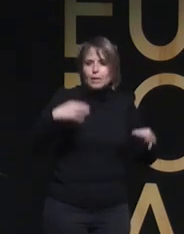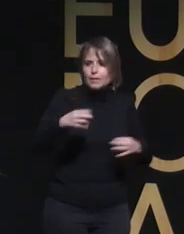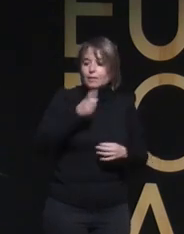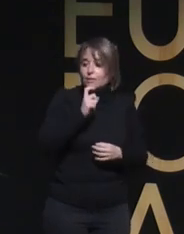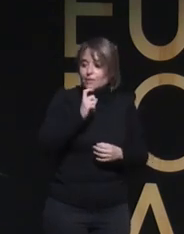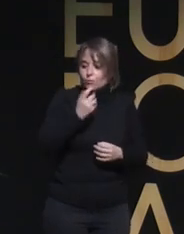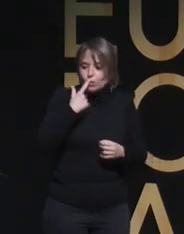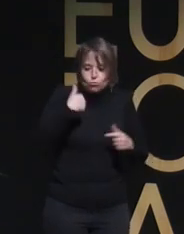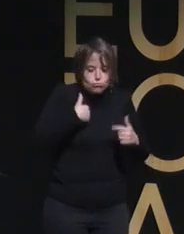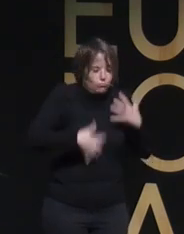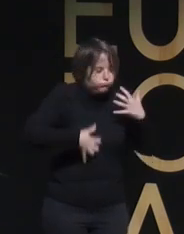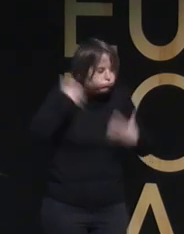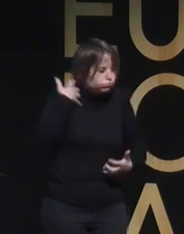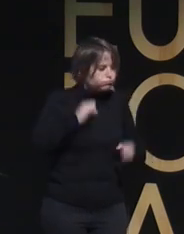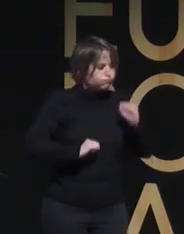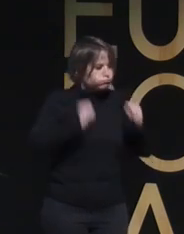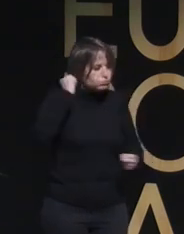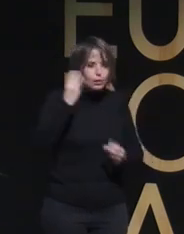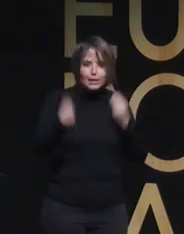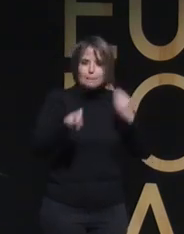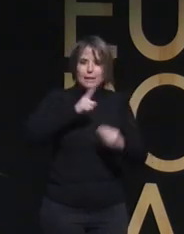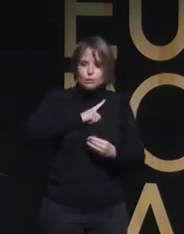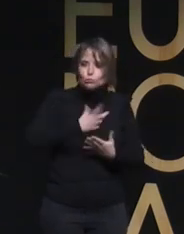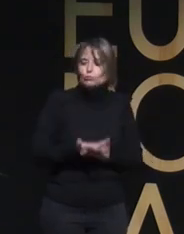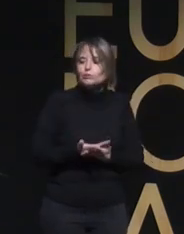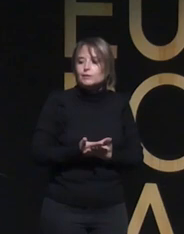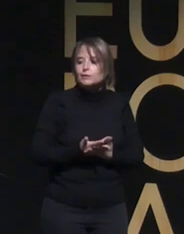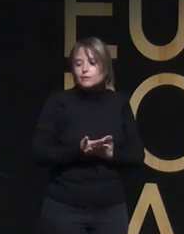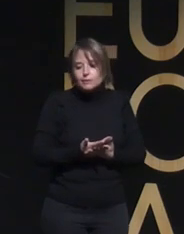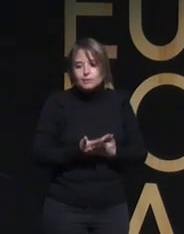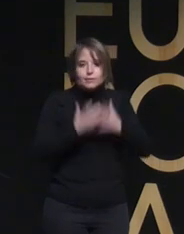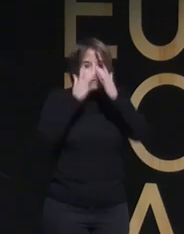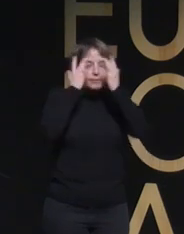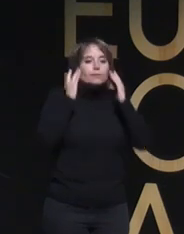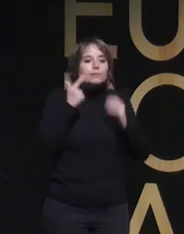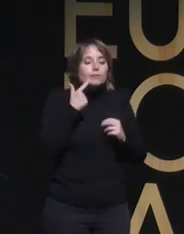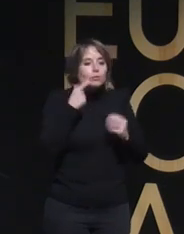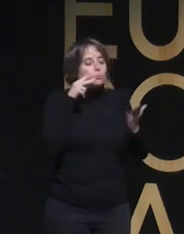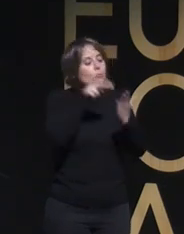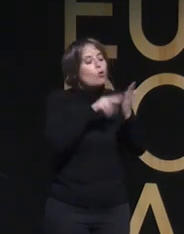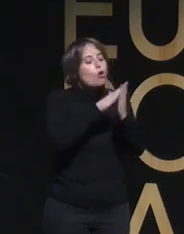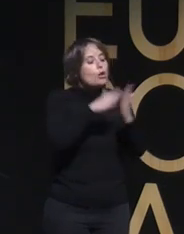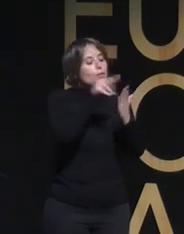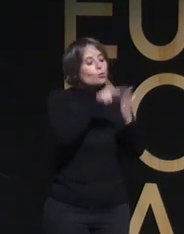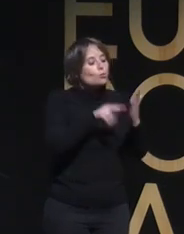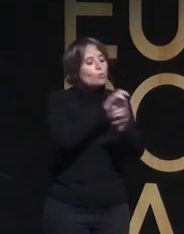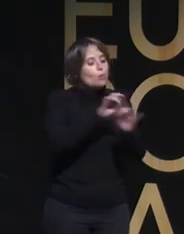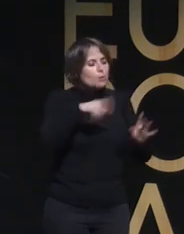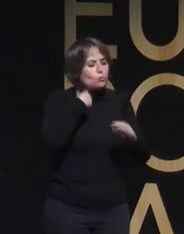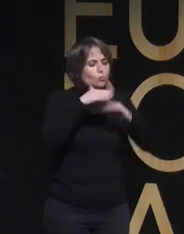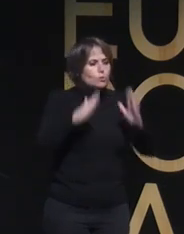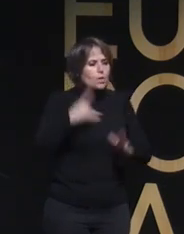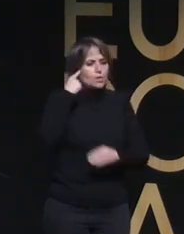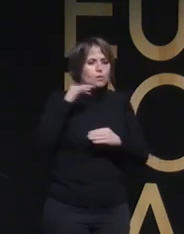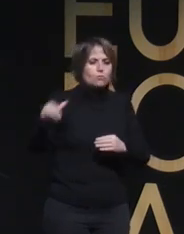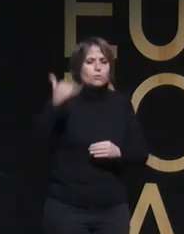hay una parte dentro de mí que está herida o herido por algo que me ha hecho, no sé si me explico. Claro, joder, yo lo leo en los libros, si voy a la escuela de padres y todo lo veo, claro, pero luego yo estoy en mi casa y tengo que